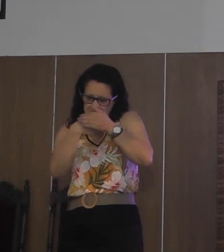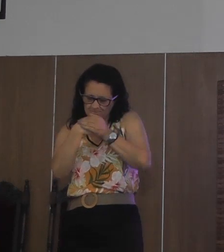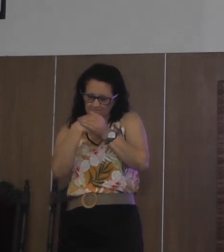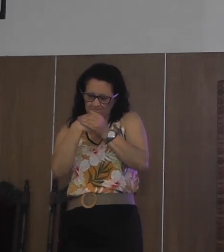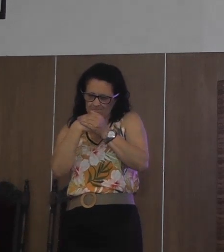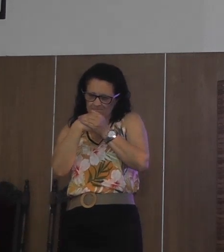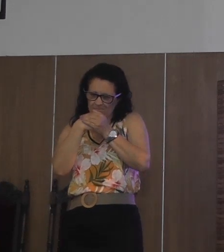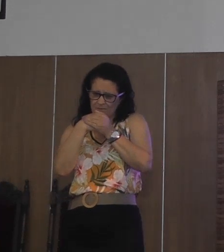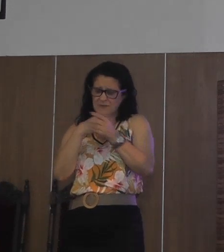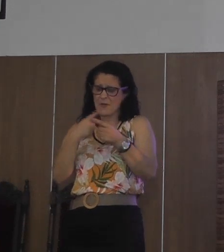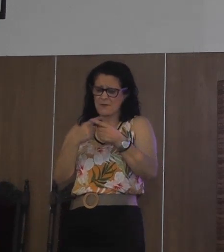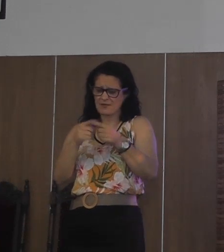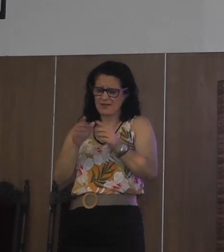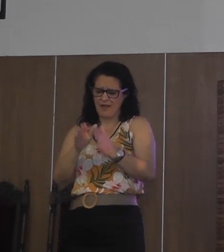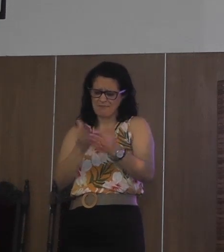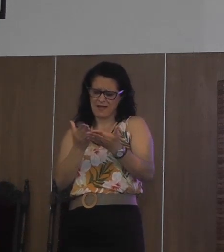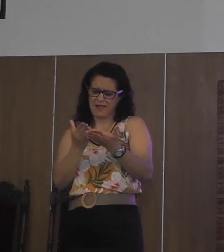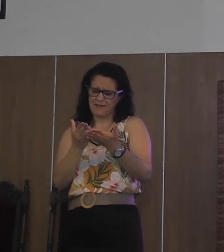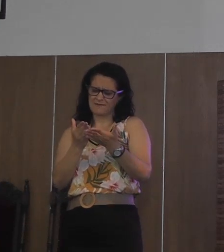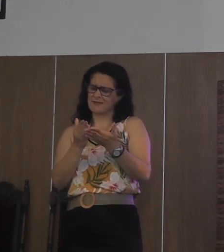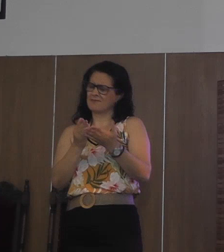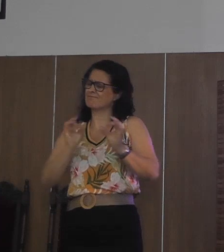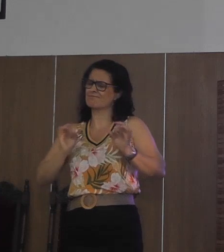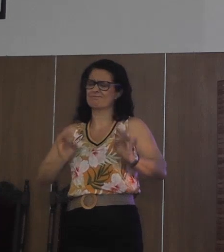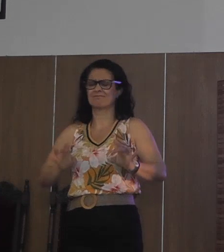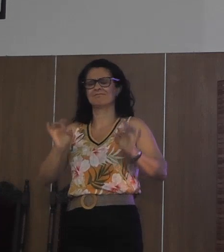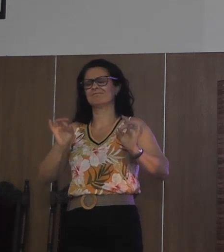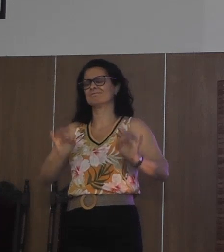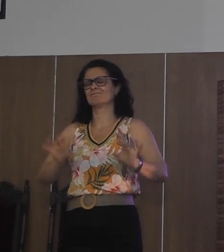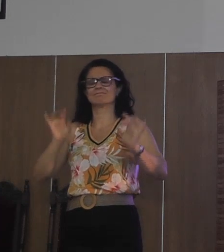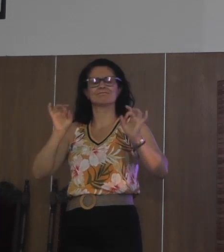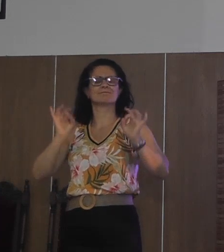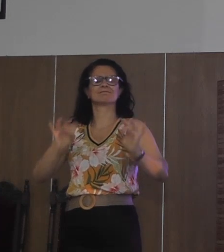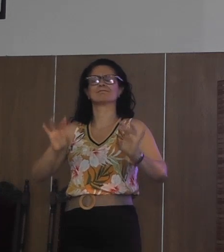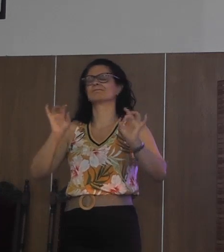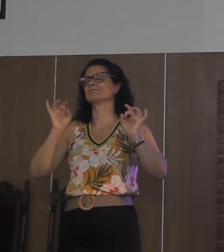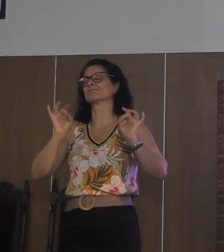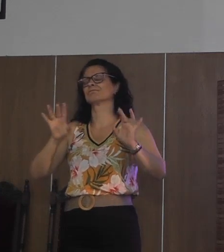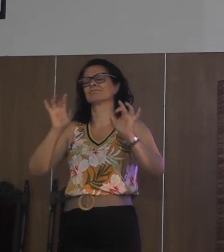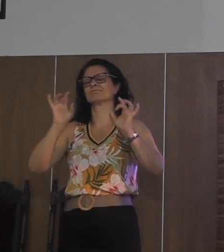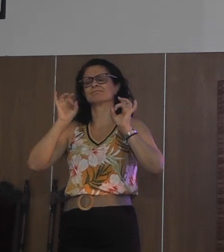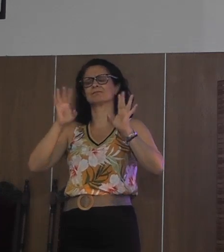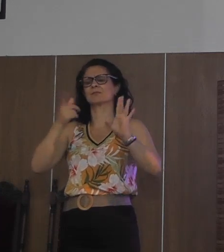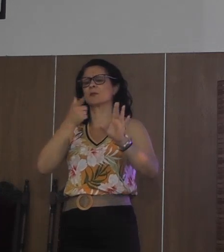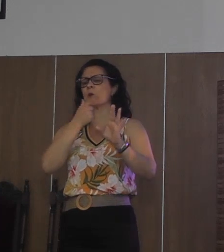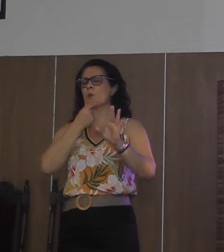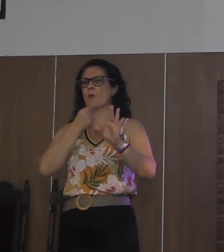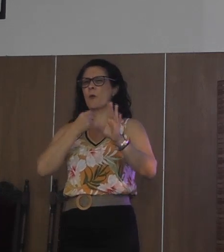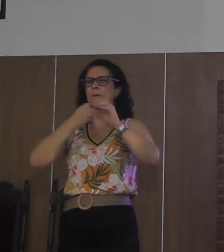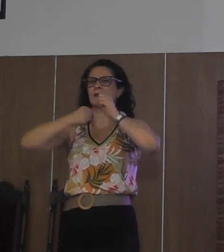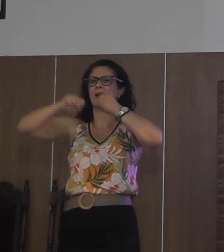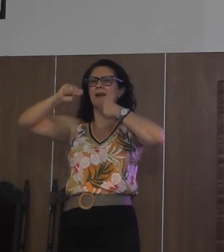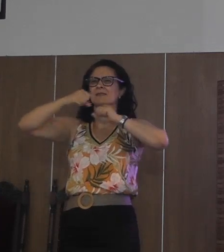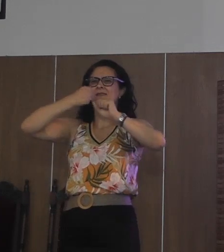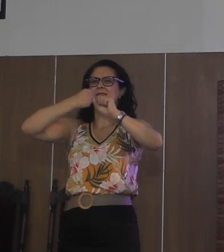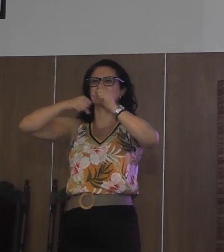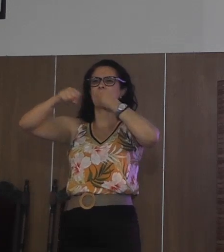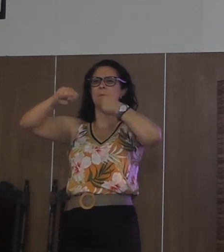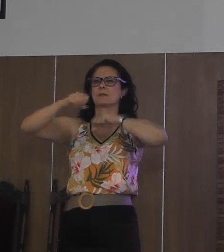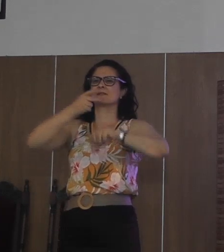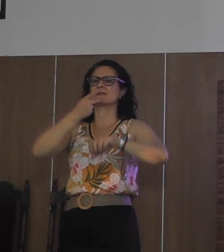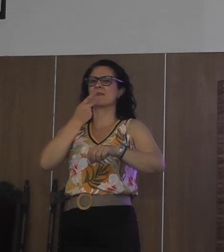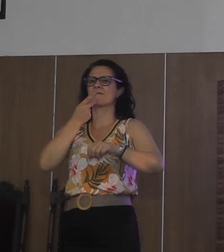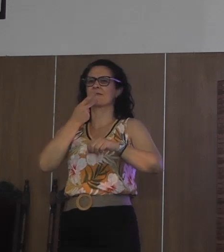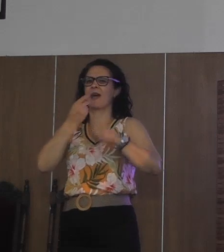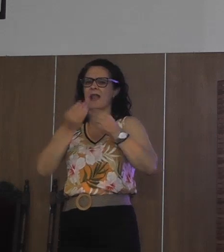é algo precioso, tem algo precioso nisso. O salmista declara, escondi a tua palavra no meu coração, para